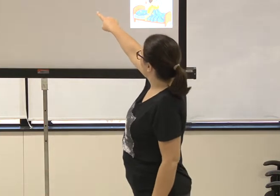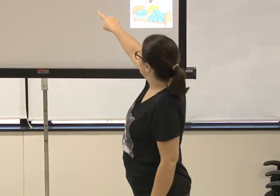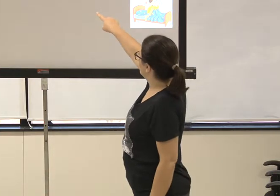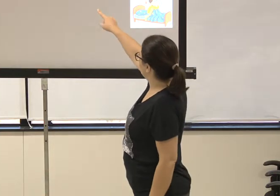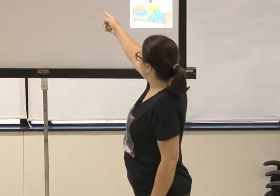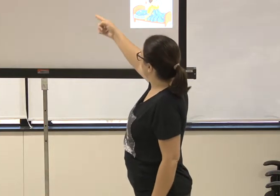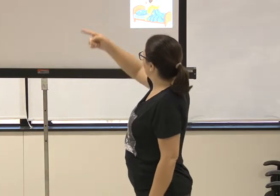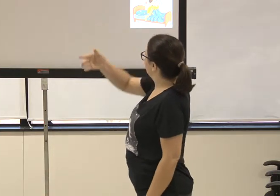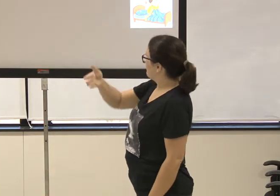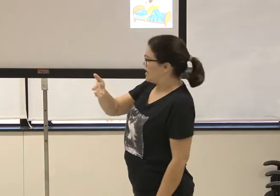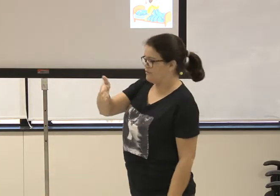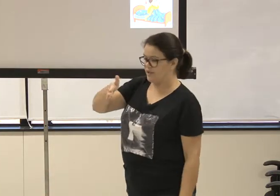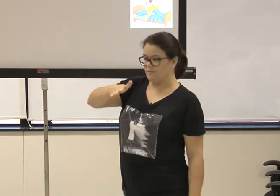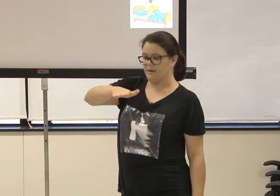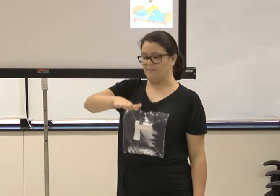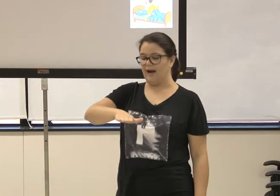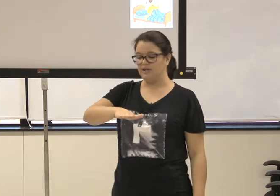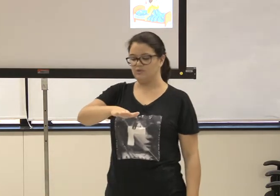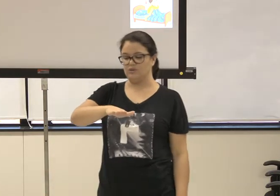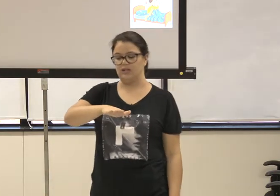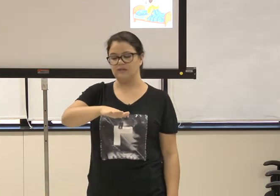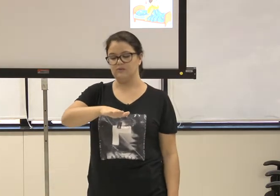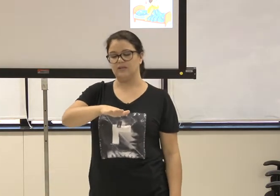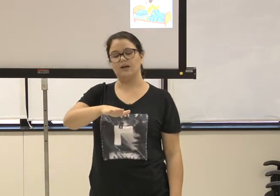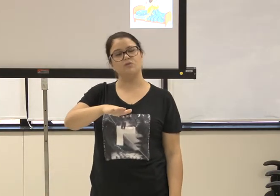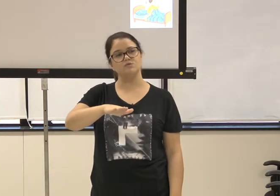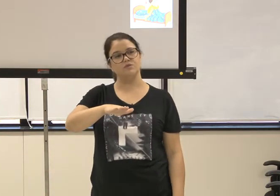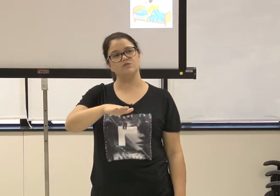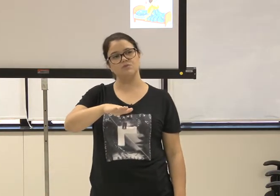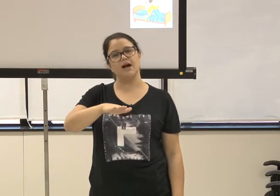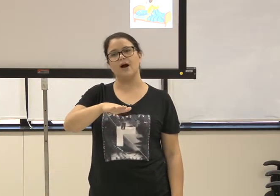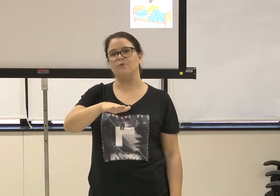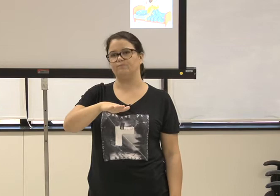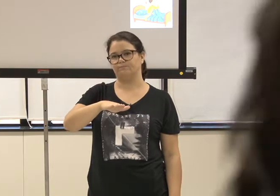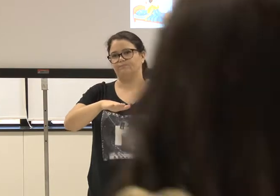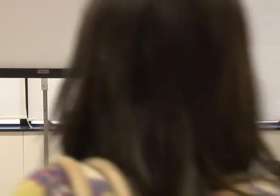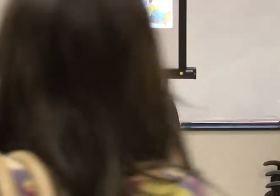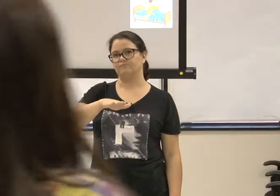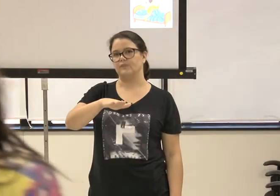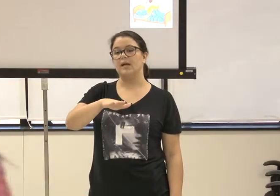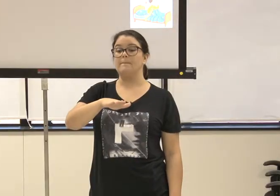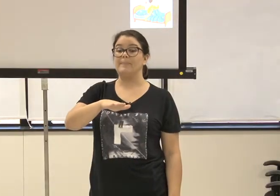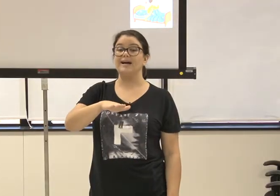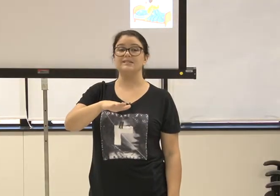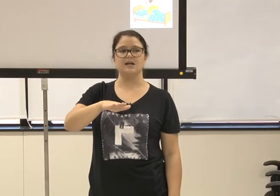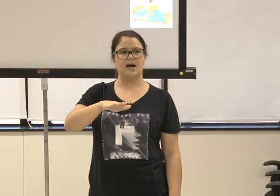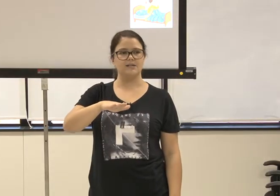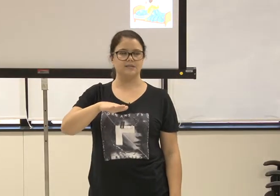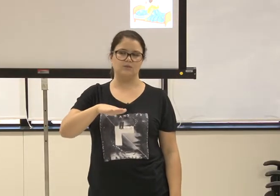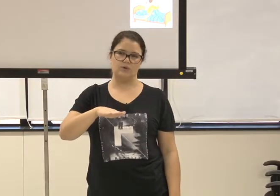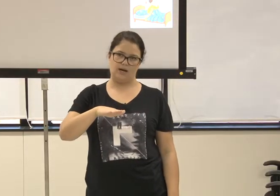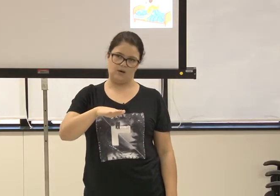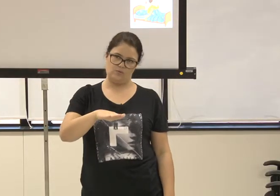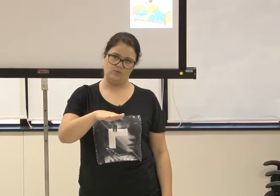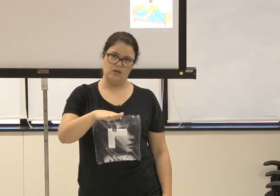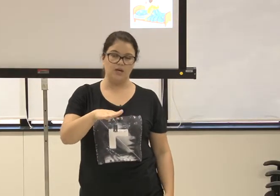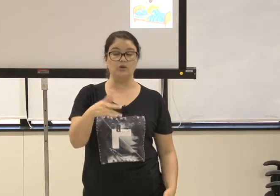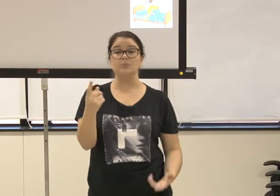vira, fica para baixo, e isso daqui é como se fosse um carro. passa a ser um carro. Eu não